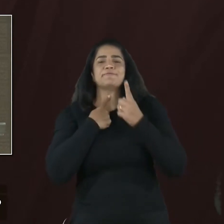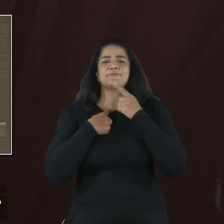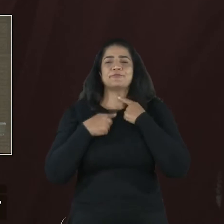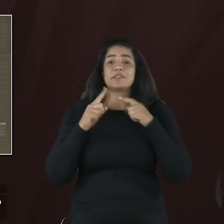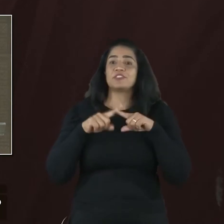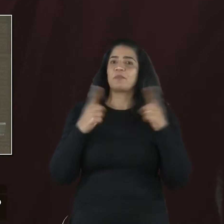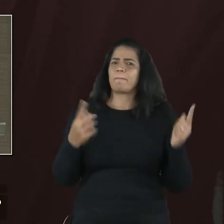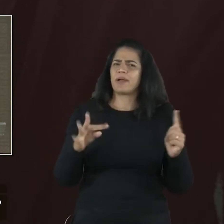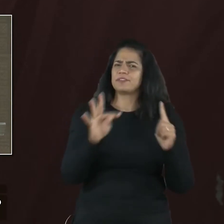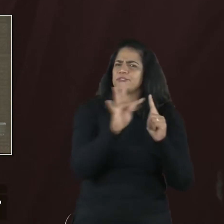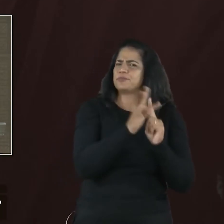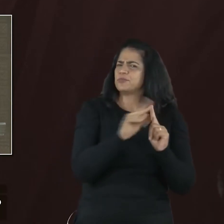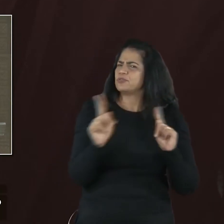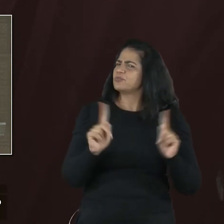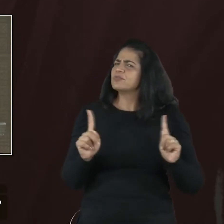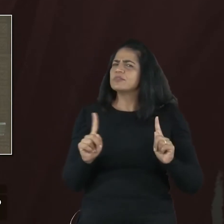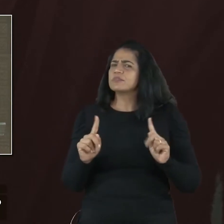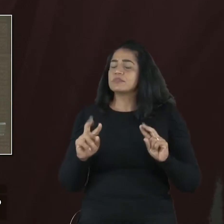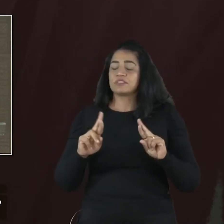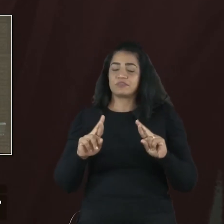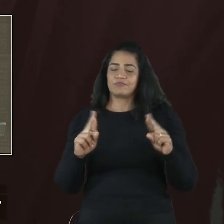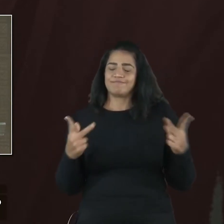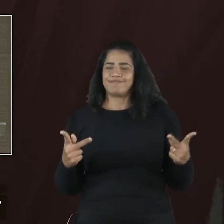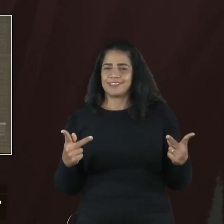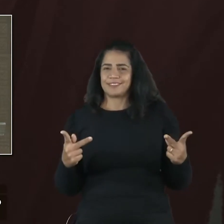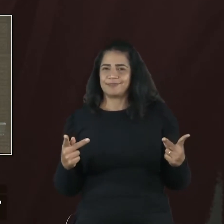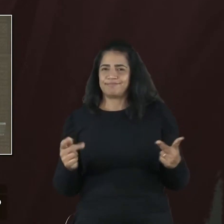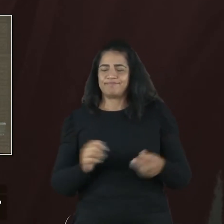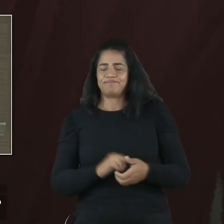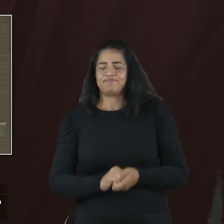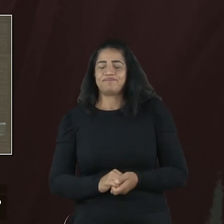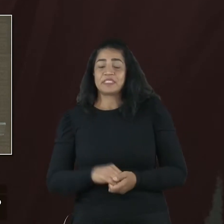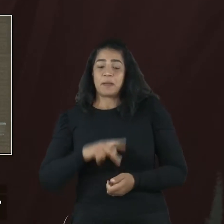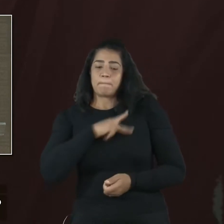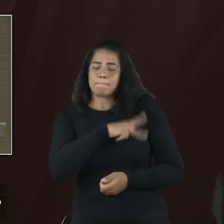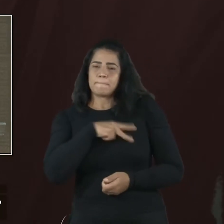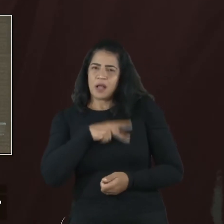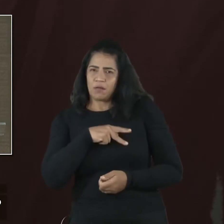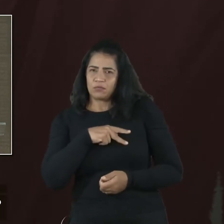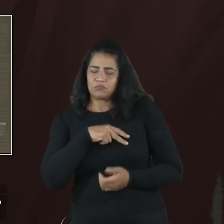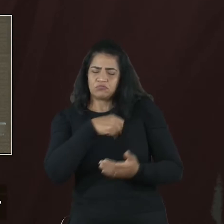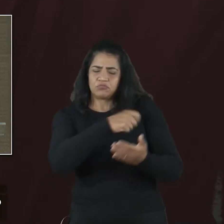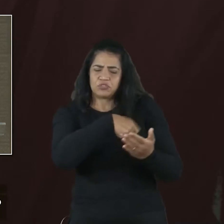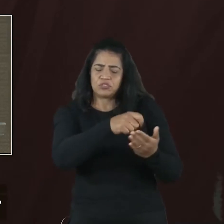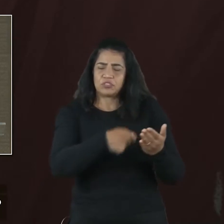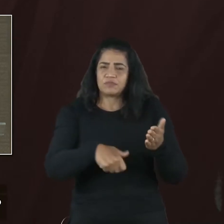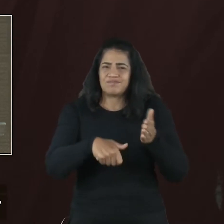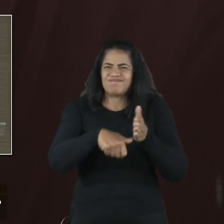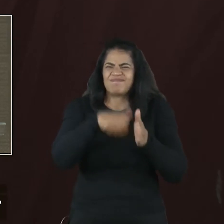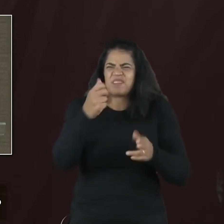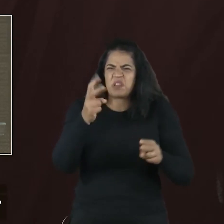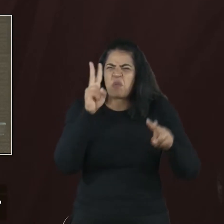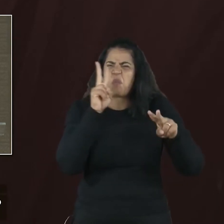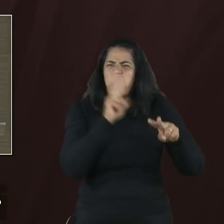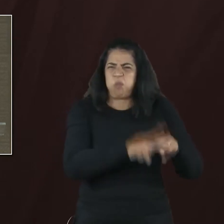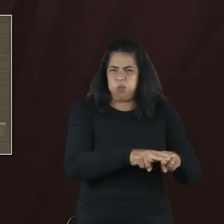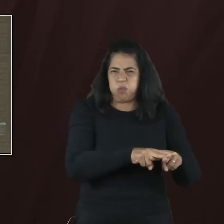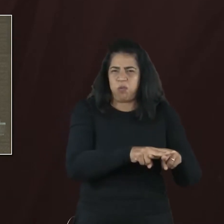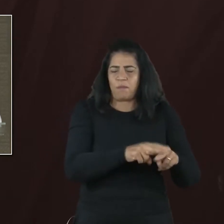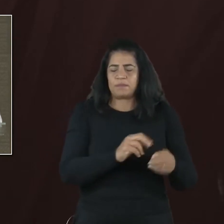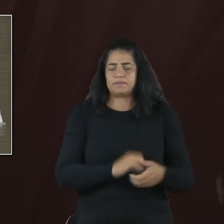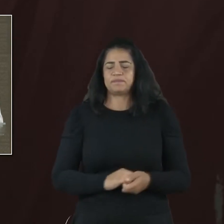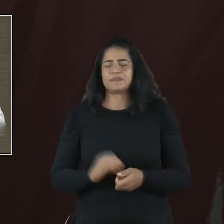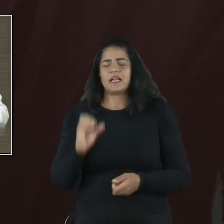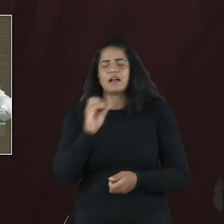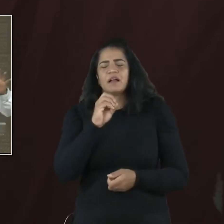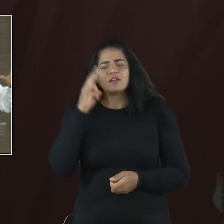escrito já quando Paulo estava na primeira prisão, primeiro aprisionamento, né? Ó Senhor Jesus, eu só quero que